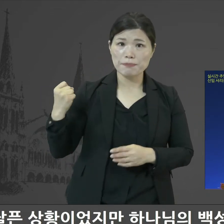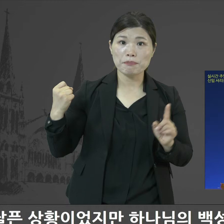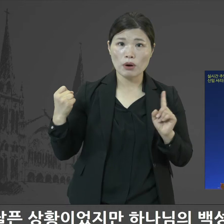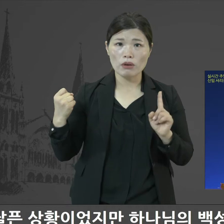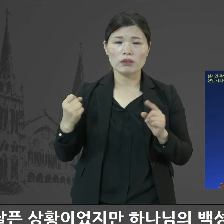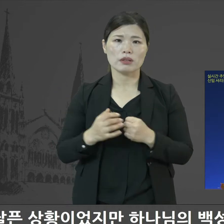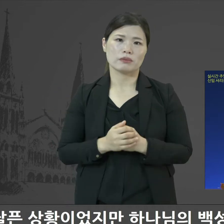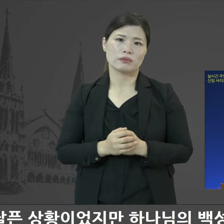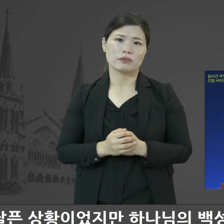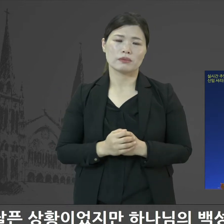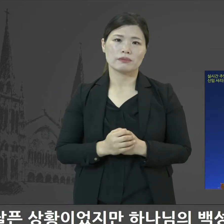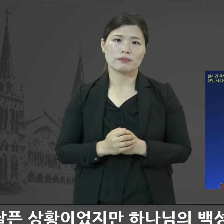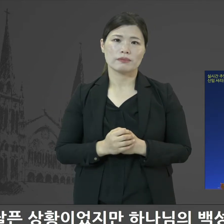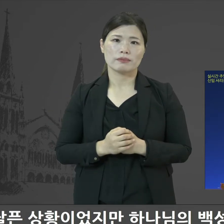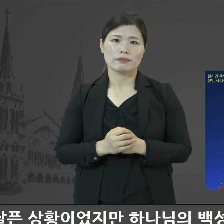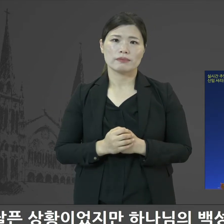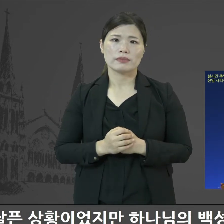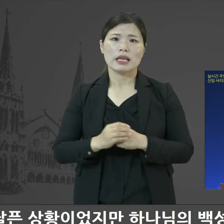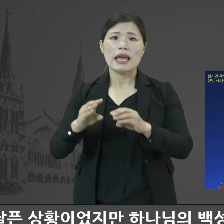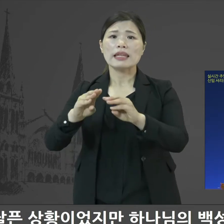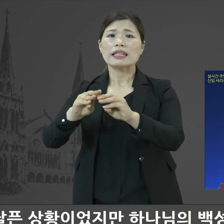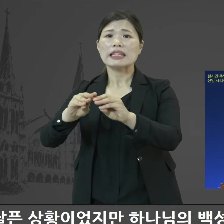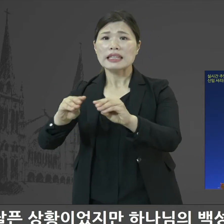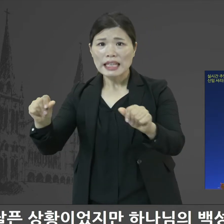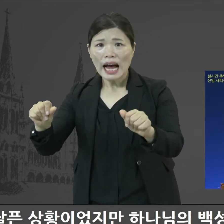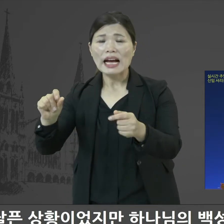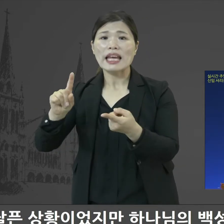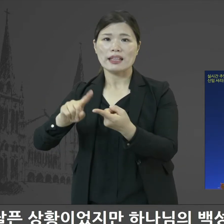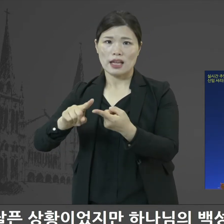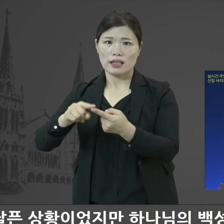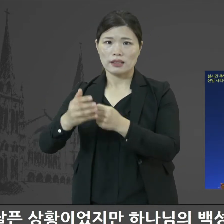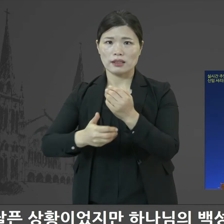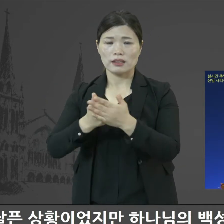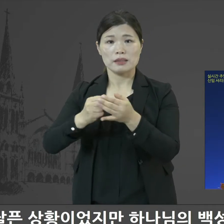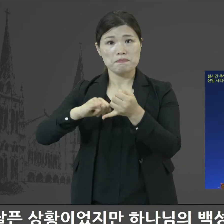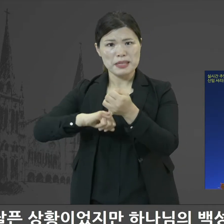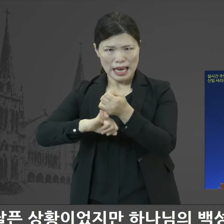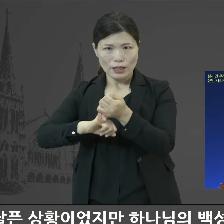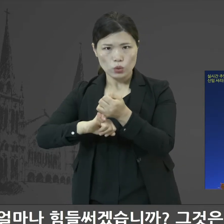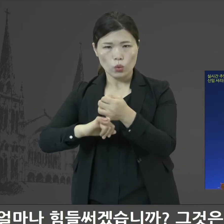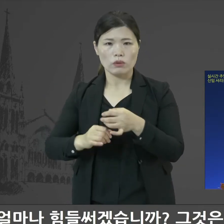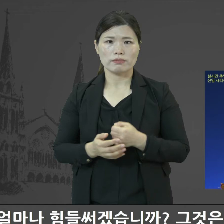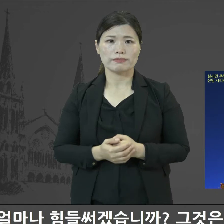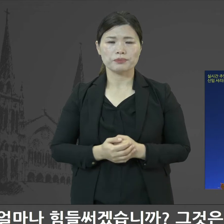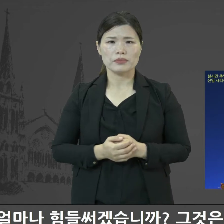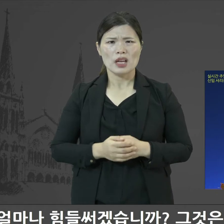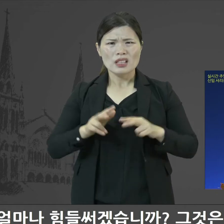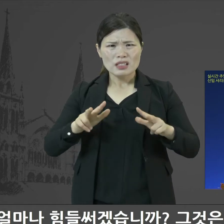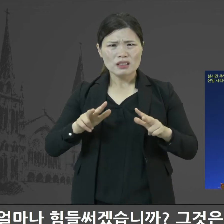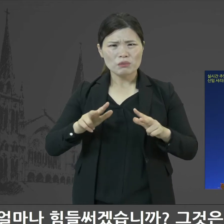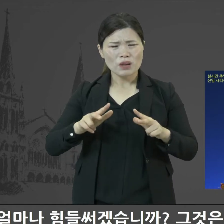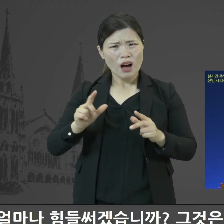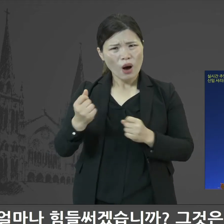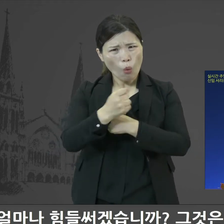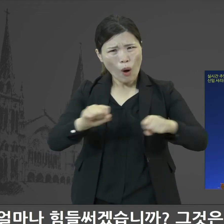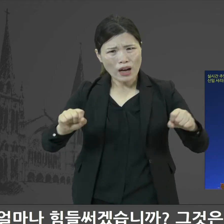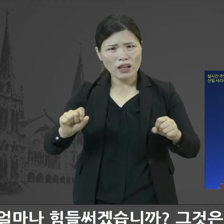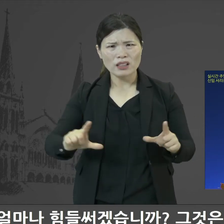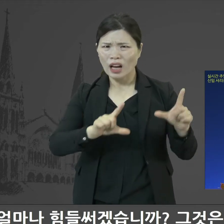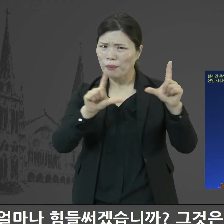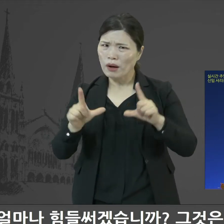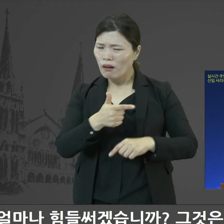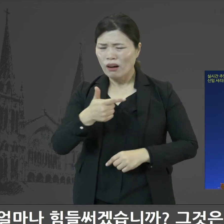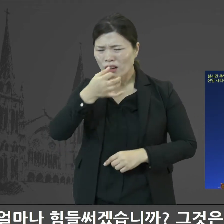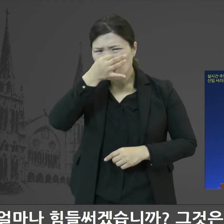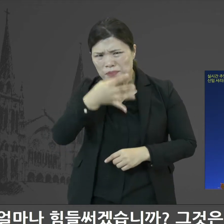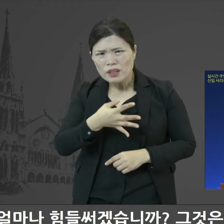무엇이냐면 바로 땅에 대한 하나님의 약속이었습니다. 당장 나는 힘든 삶을 살고 이